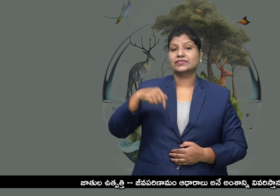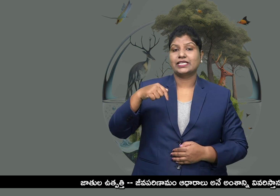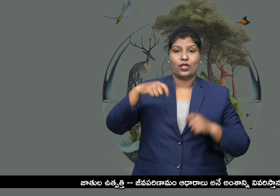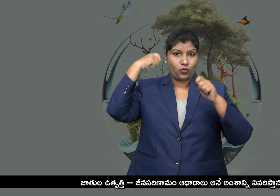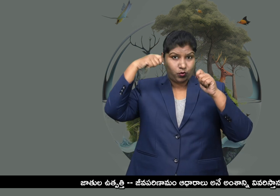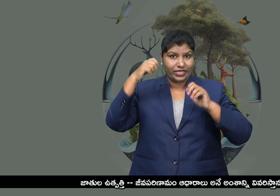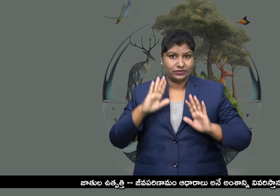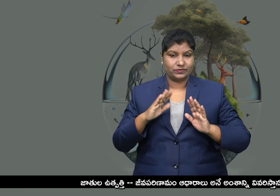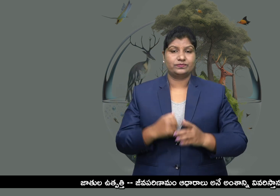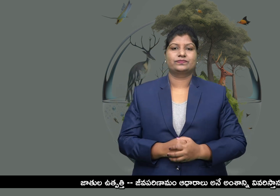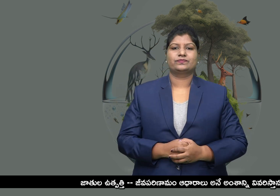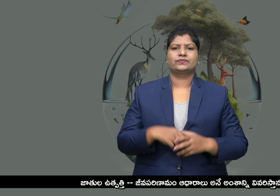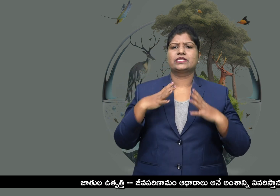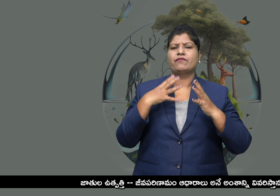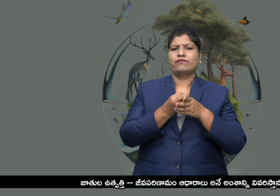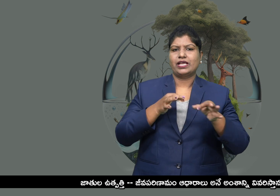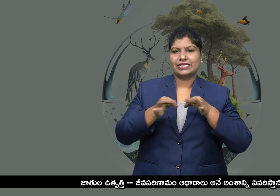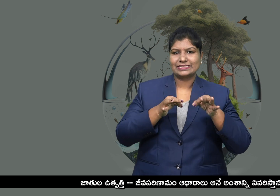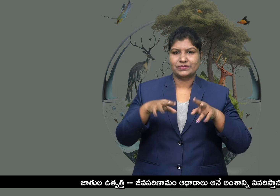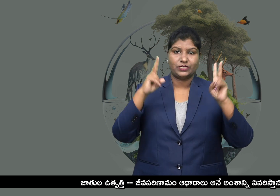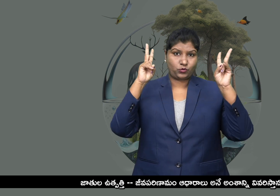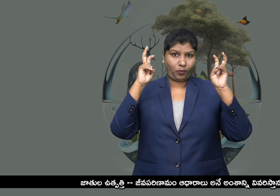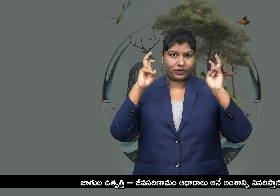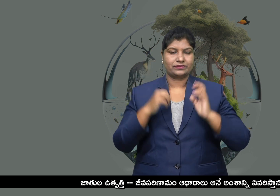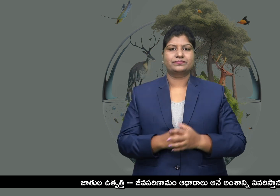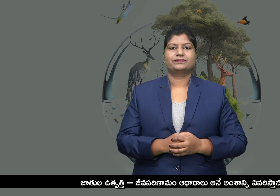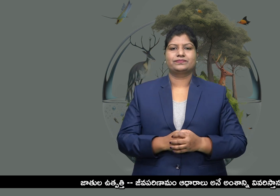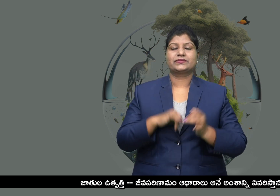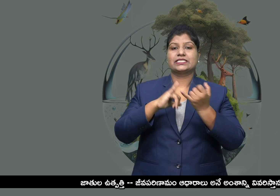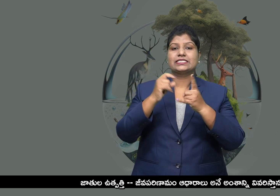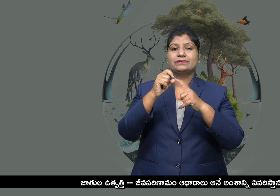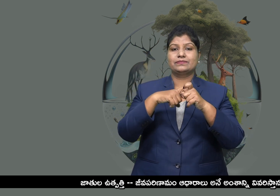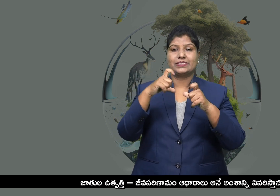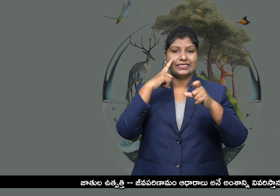జాతుల ఉత్పత్తి, జీవ పరిణామం ఆధారాలు అనే అంశాన్ని వివరిస్తాను.